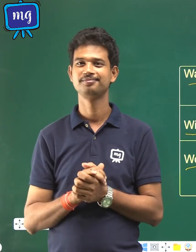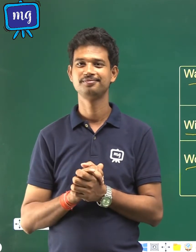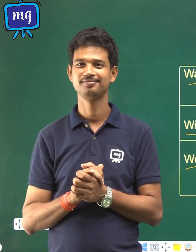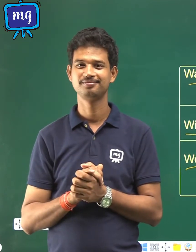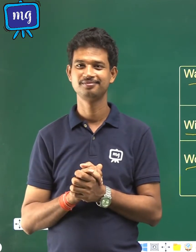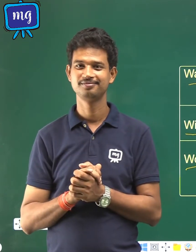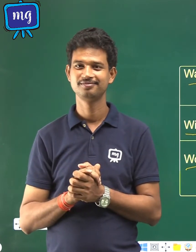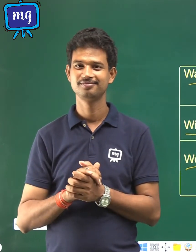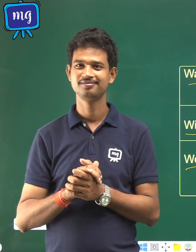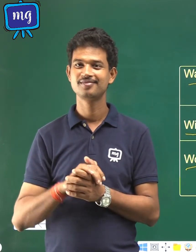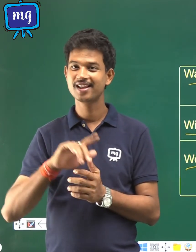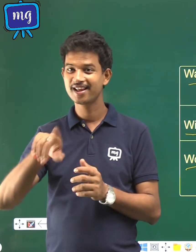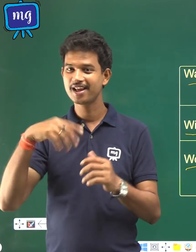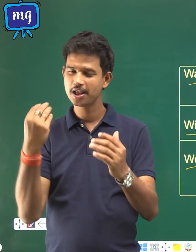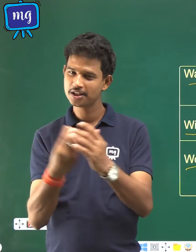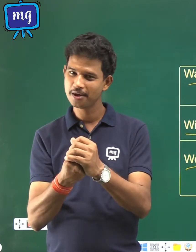ये सब